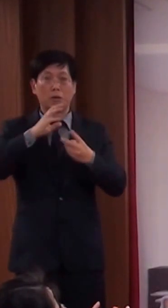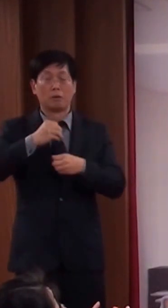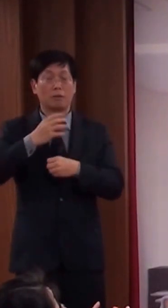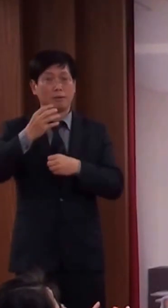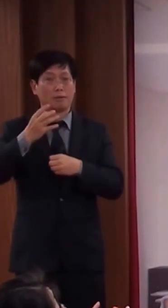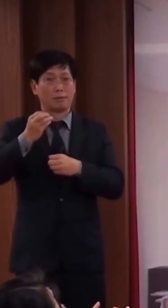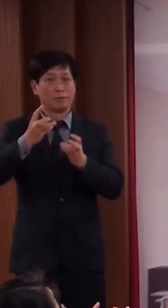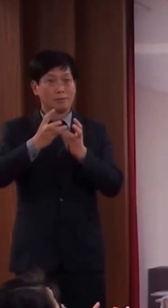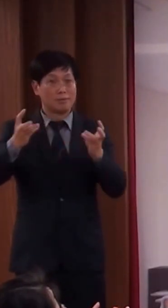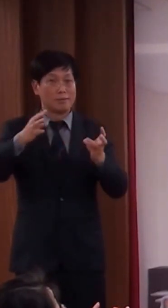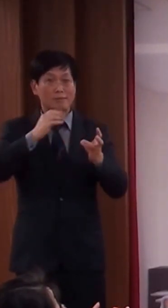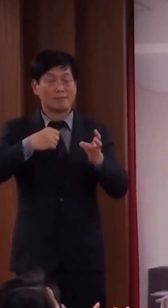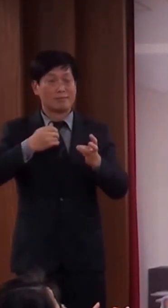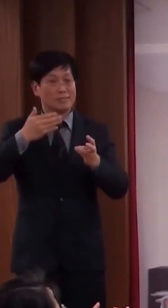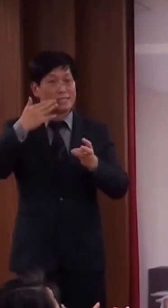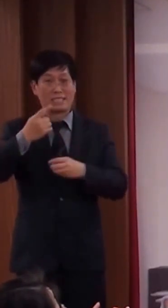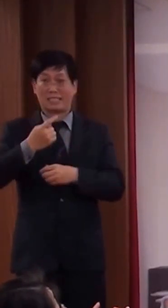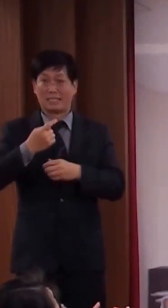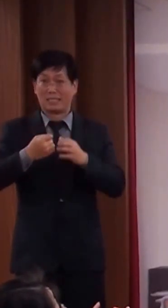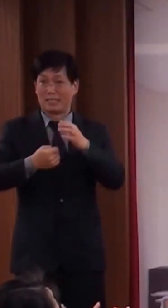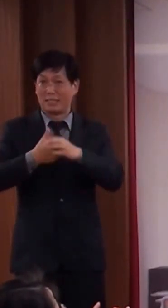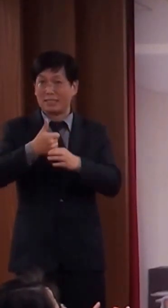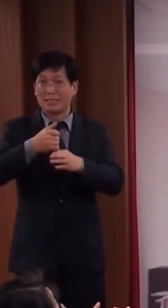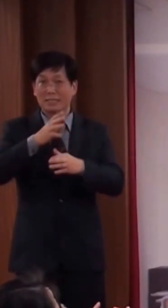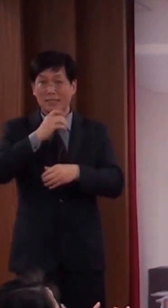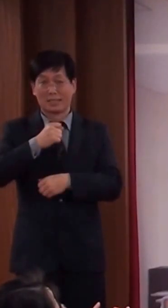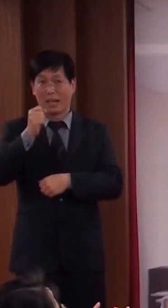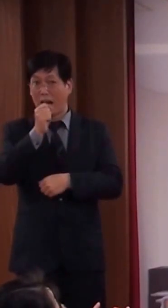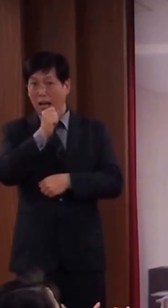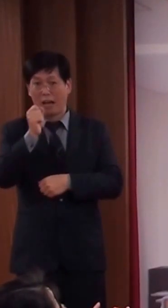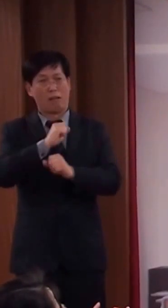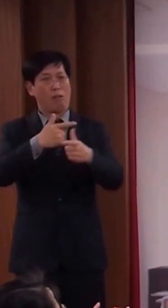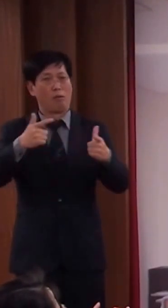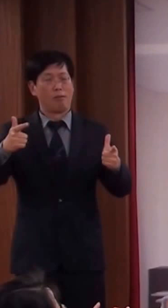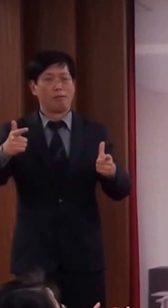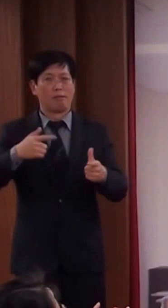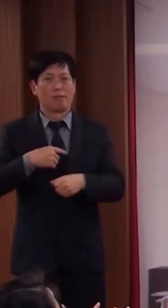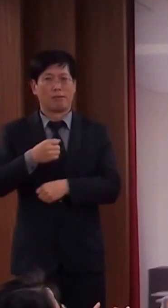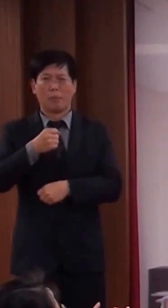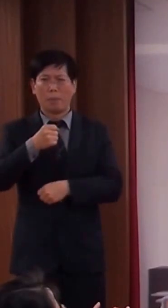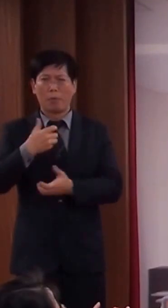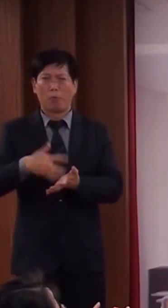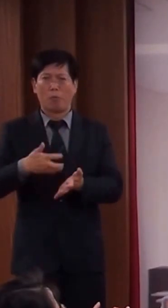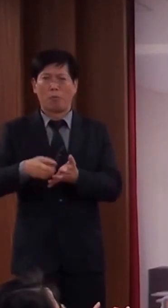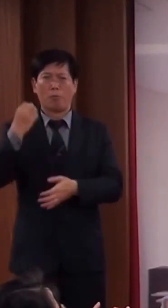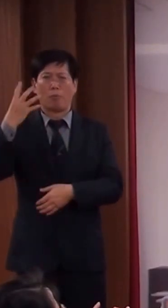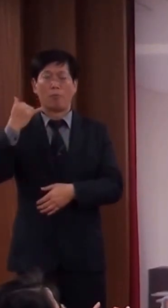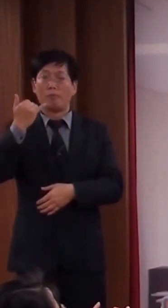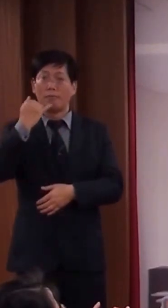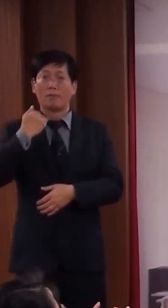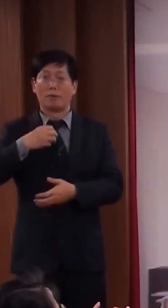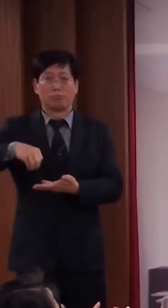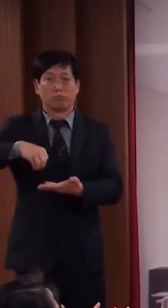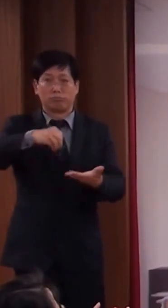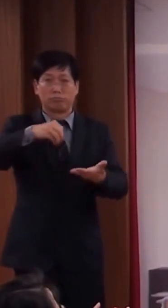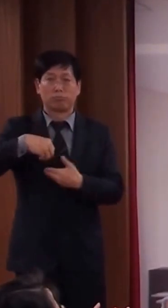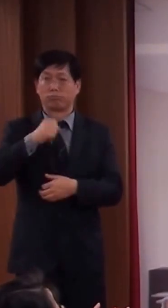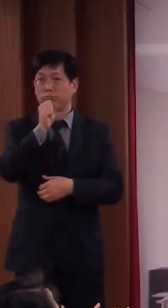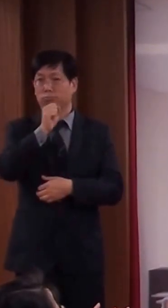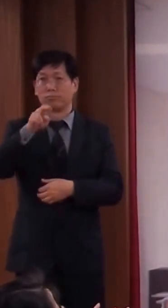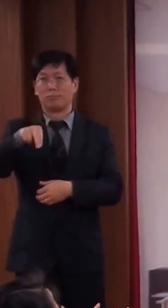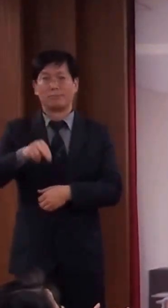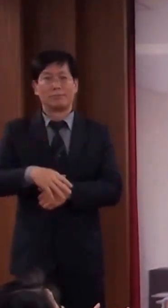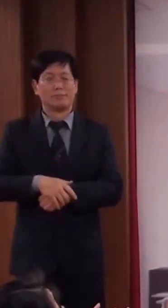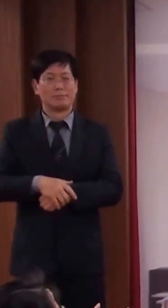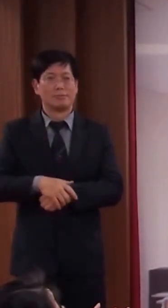牙的这种音响套装组合，还有K 歌神器， 对，行动麦克风， 规定出来的让秀瓜开 KTV 啊，对不？